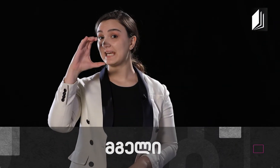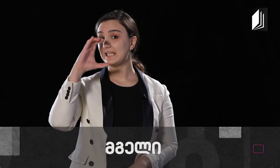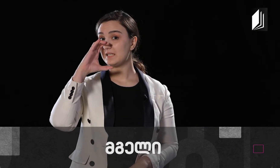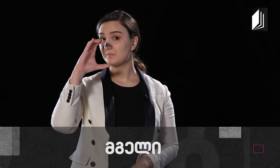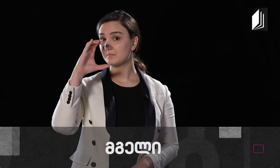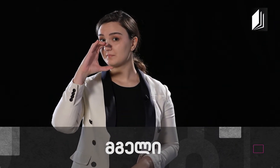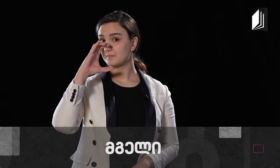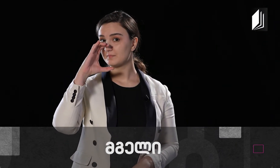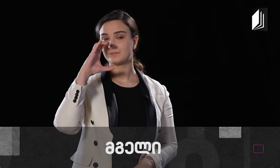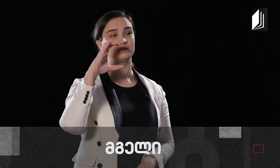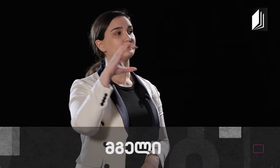მგელი.